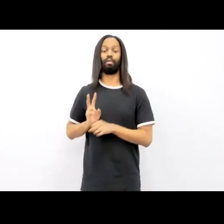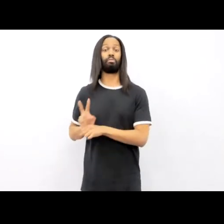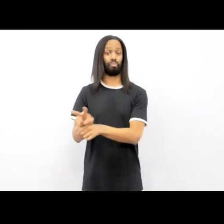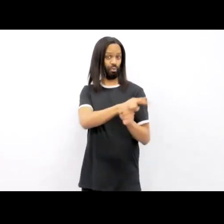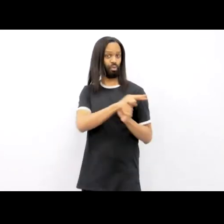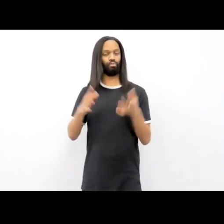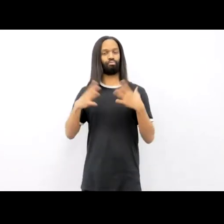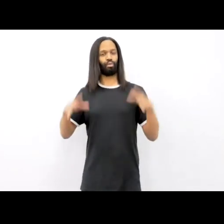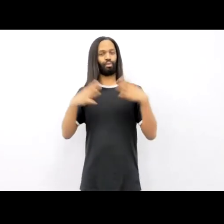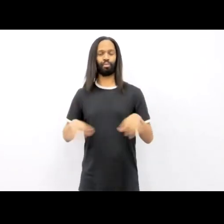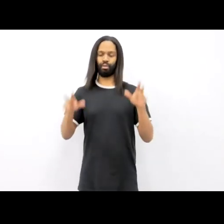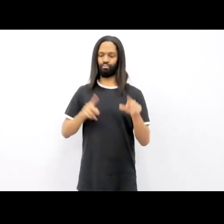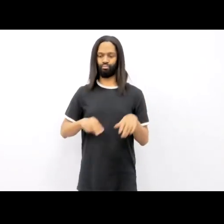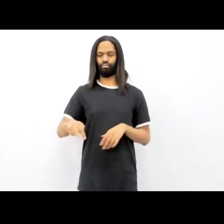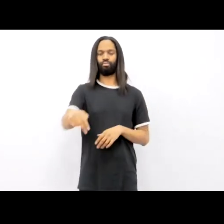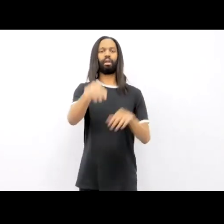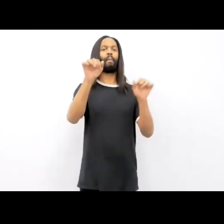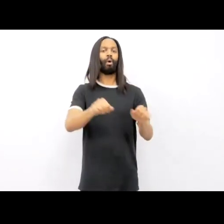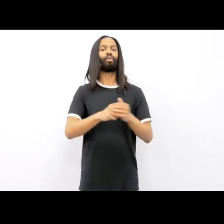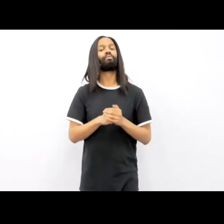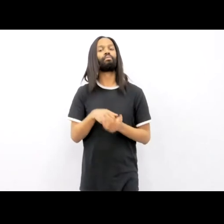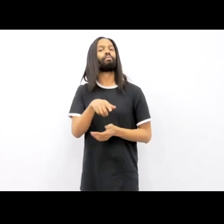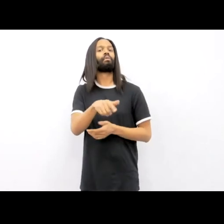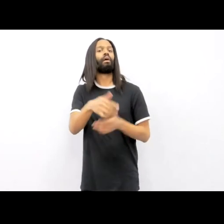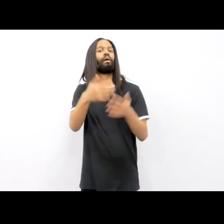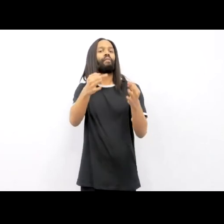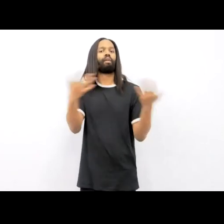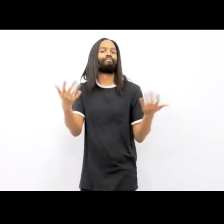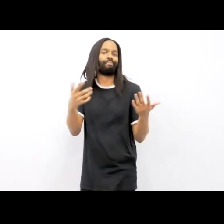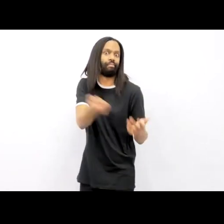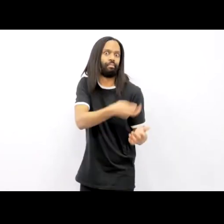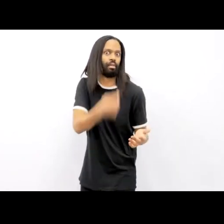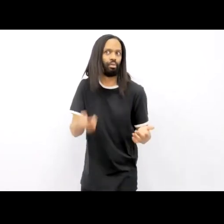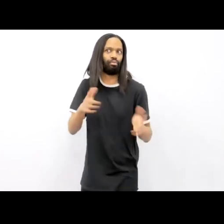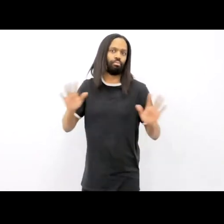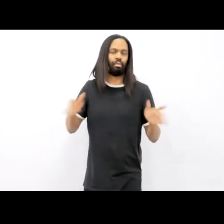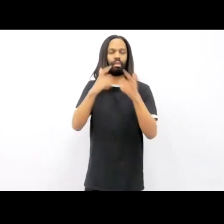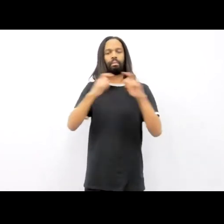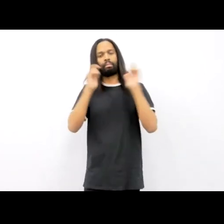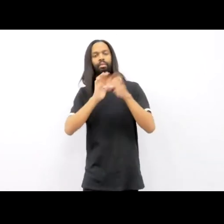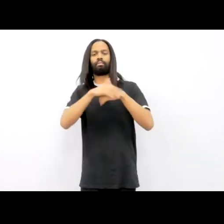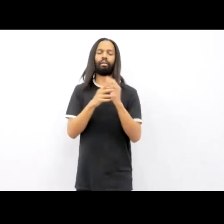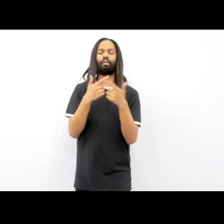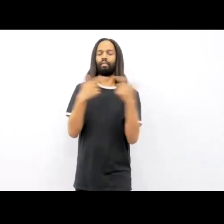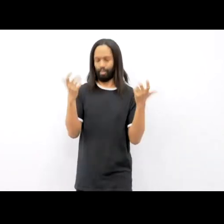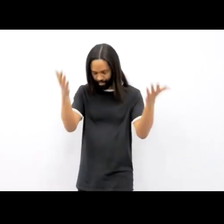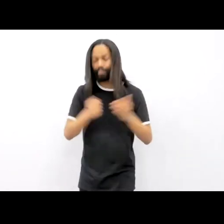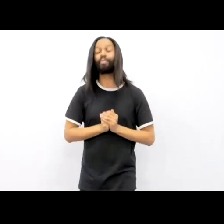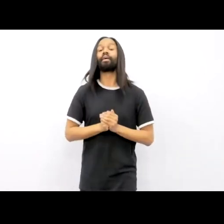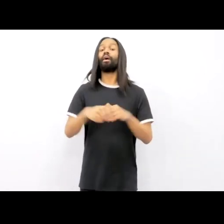le respect du contexte sanitaire. Vous aurez l'occasion de rencontrer aussi les autres, les élus qui sont en charge